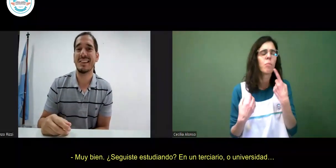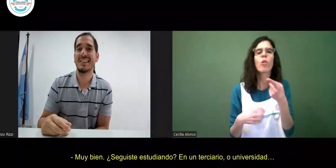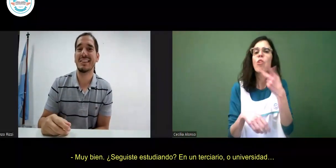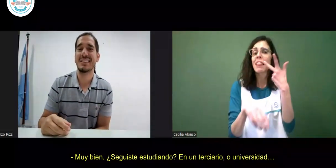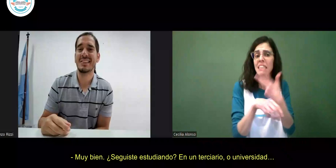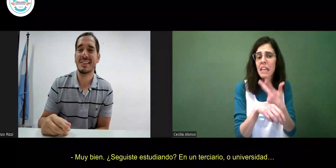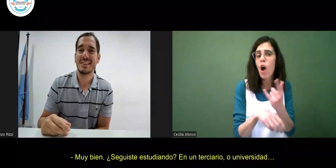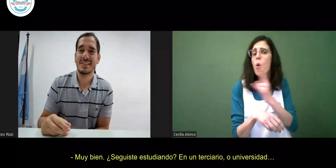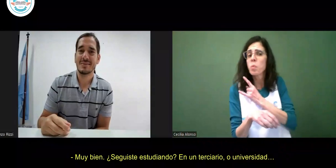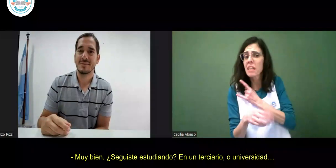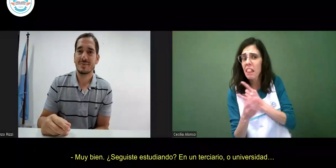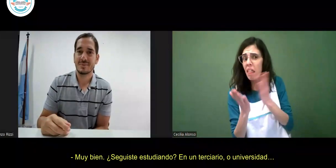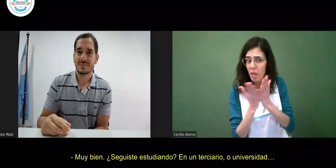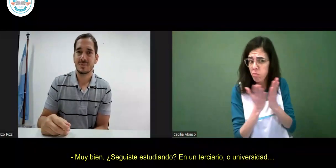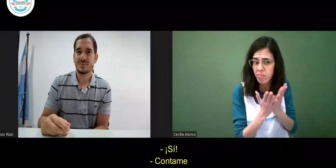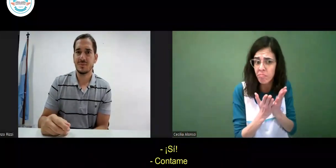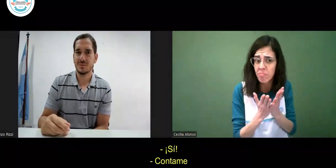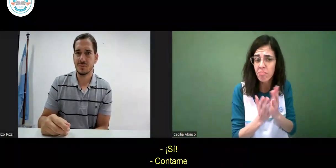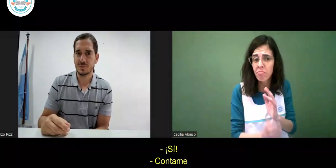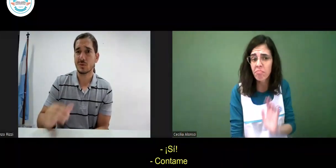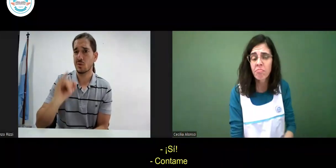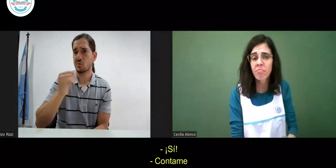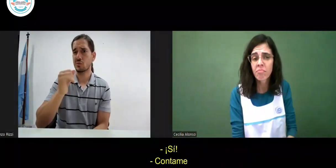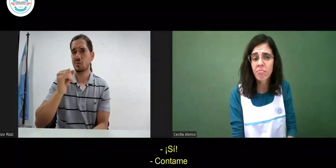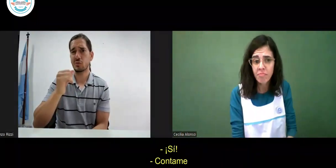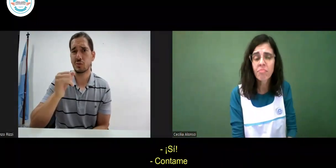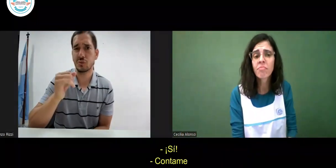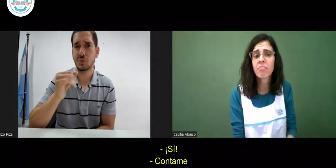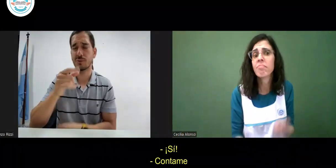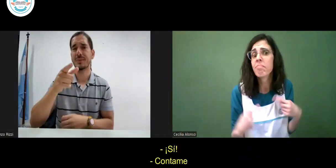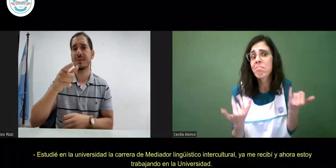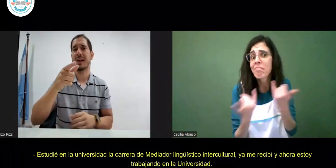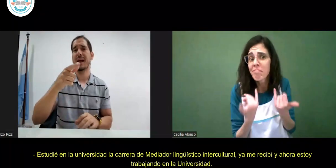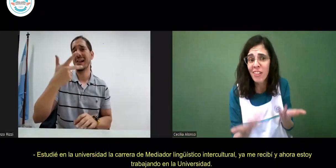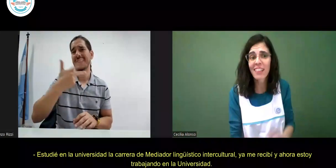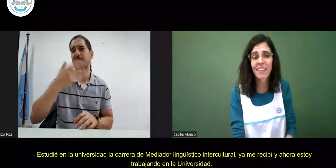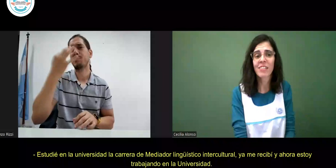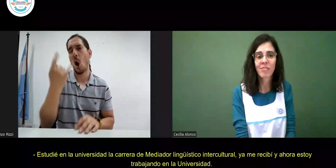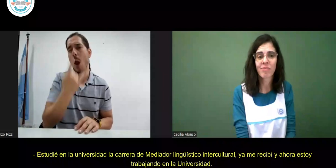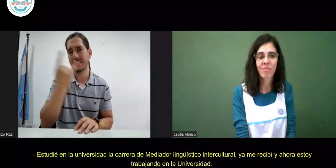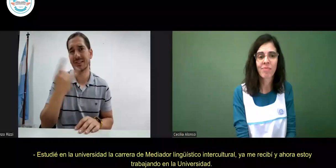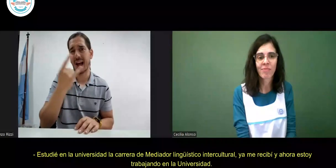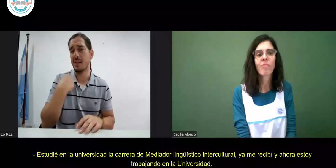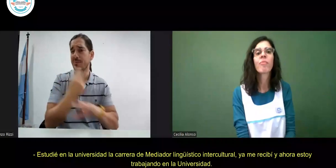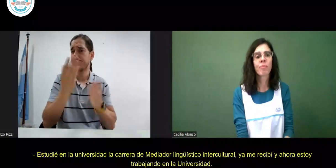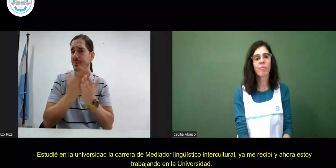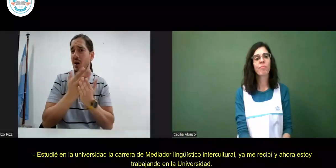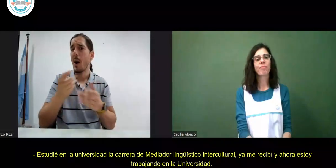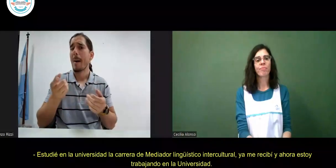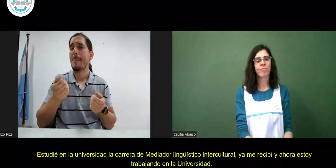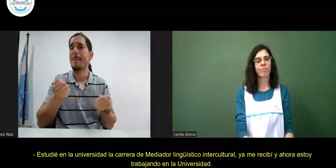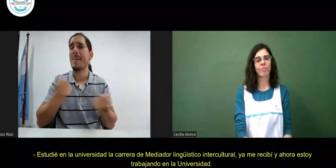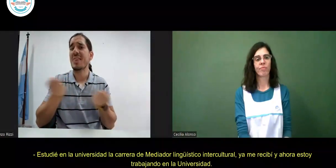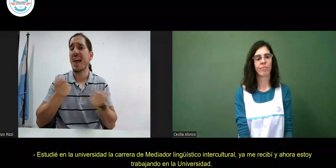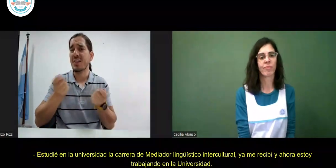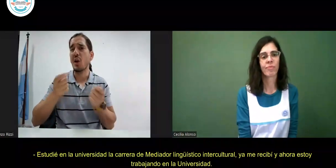¿Seguiste estudiando en un terciario, en una universidad? Sí. Contame. Estudié en la universidad la